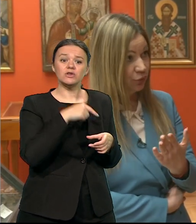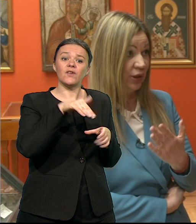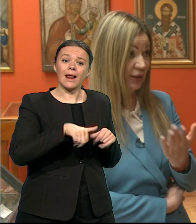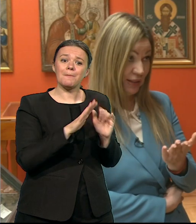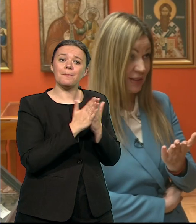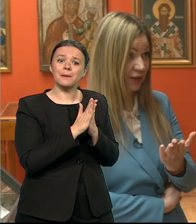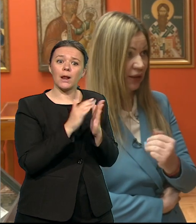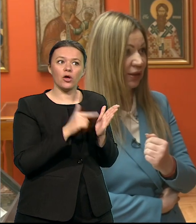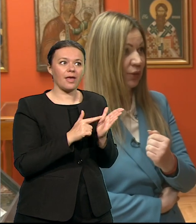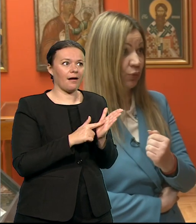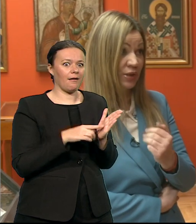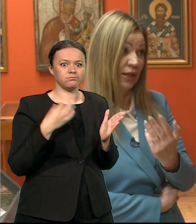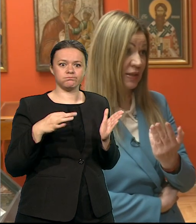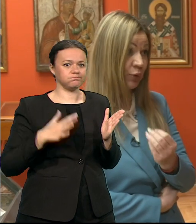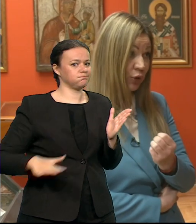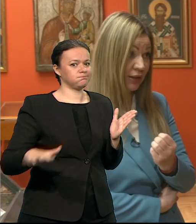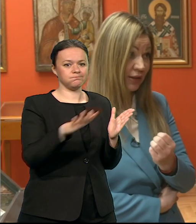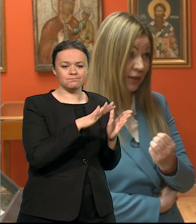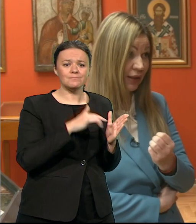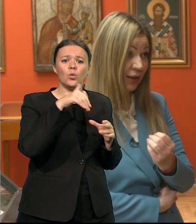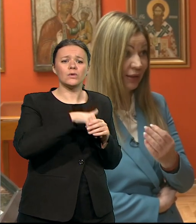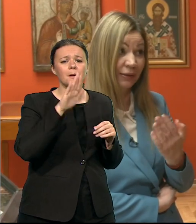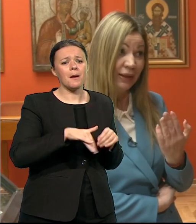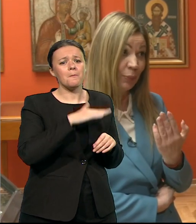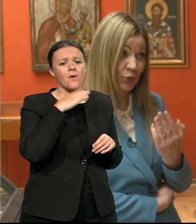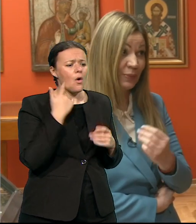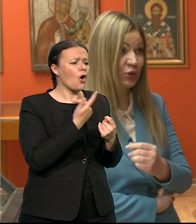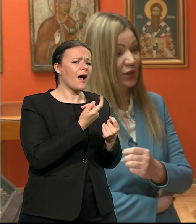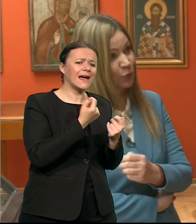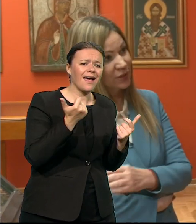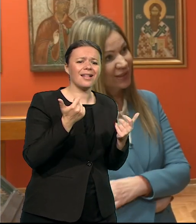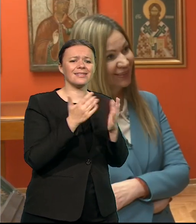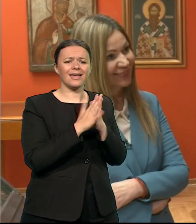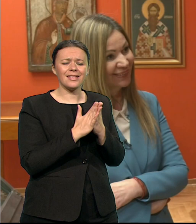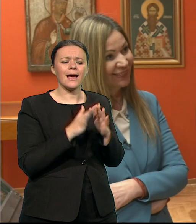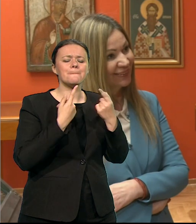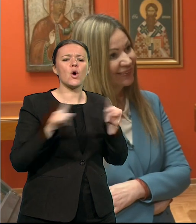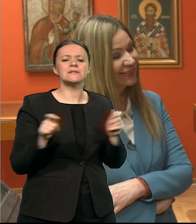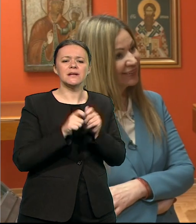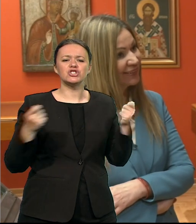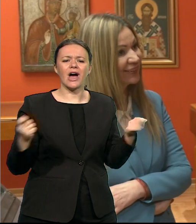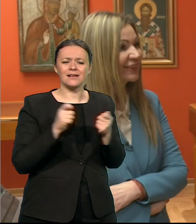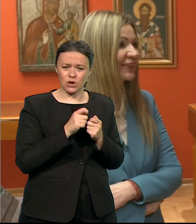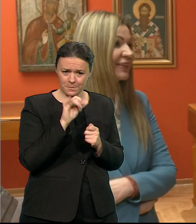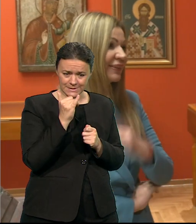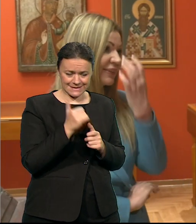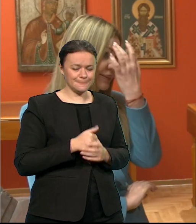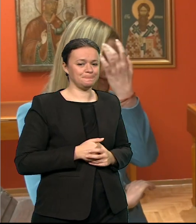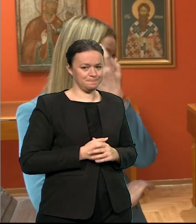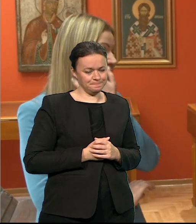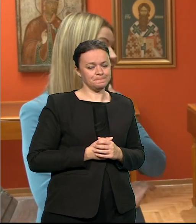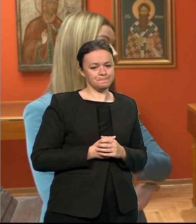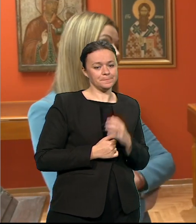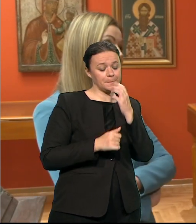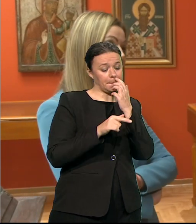biblioteku koja je jedinstvena, u kojoj se nalazi mnogo retkih knjiga i neki posebni časopisi. Tako je, da. Biblioteka Karlovačke bogoslovije